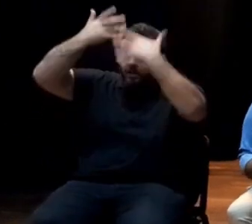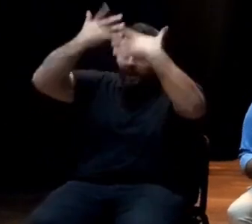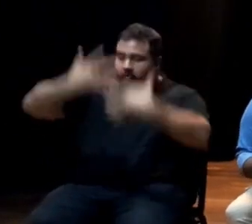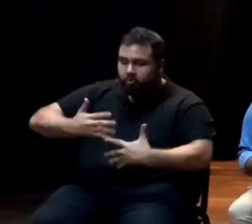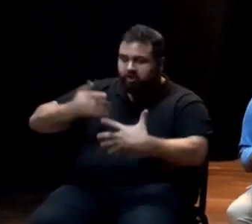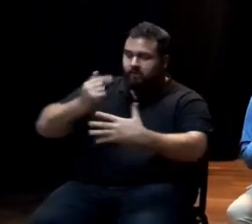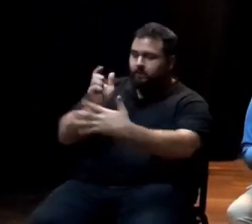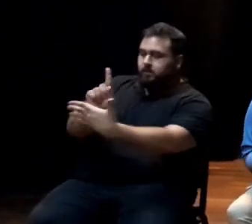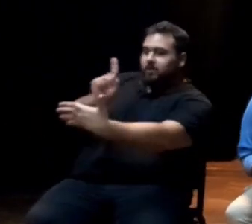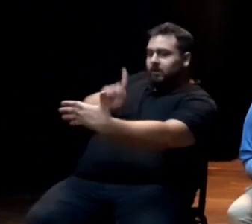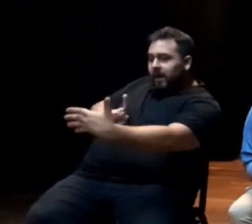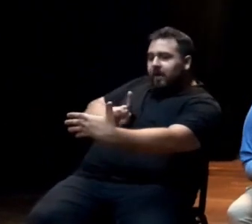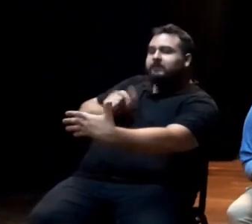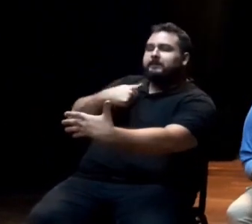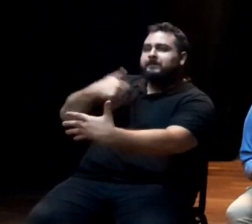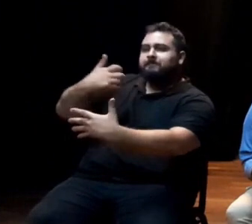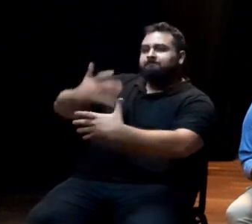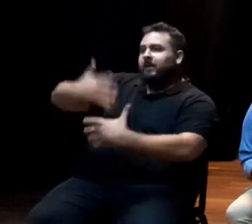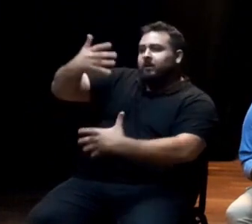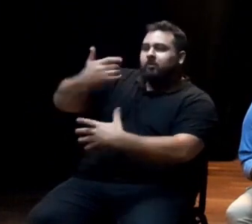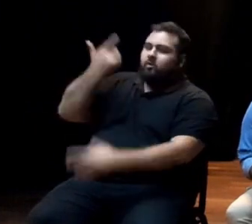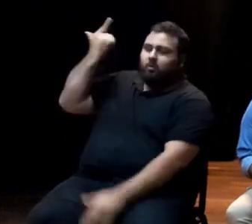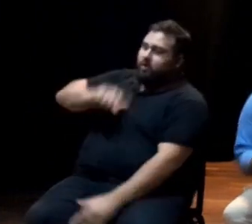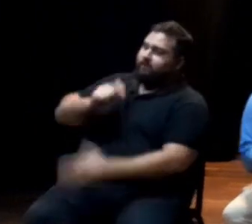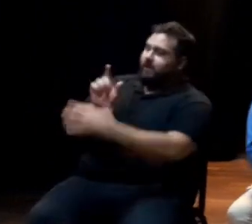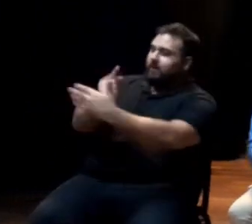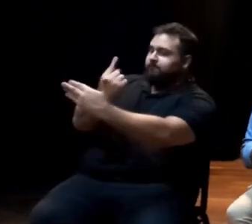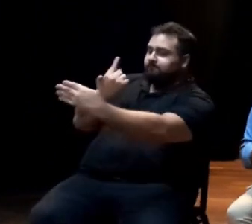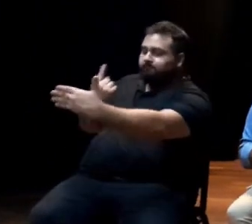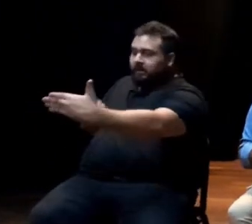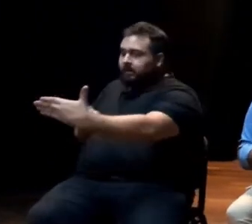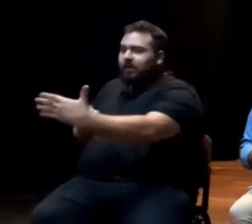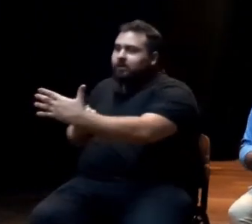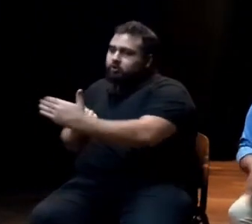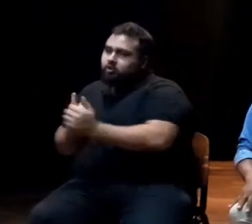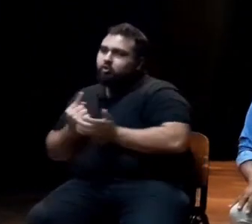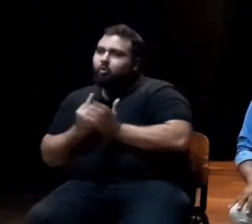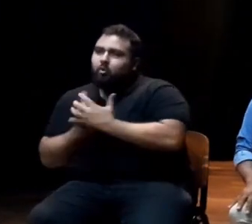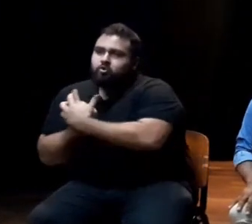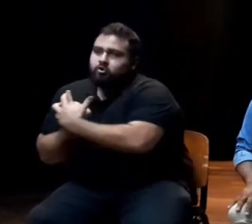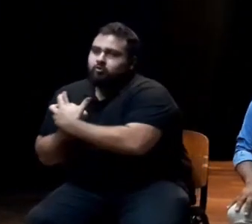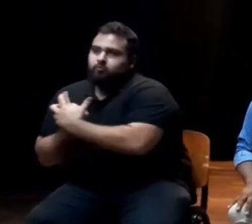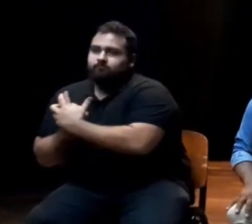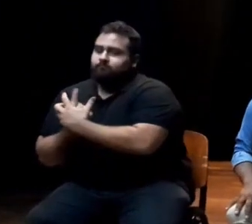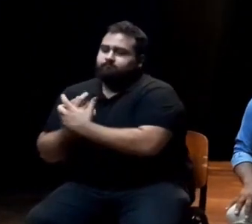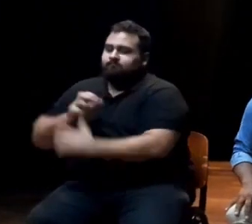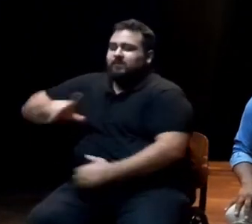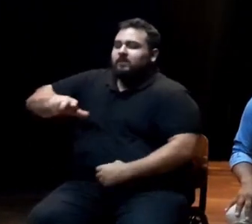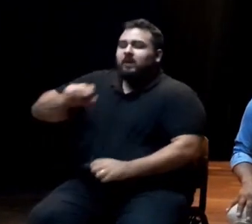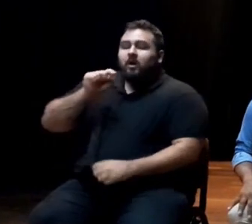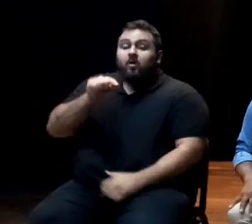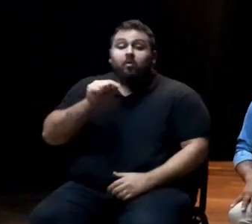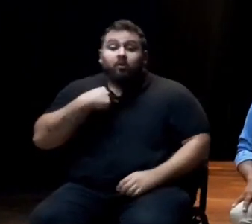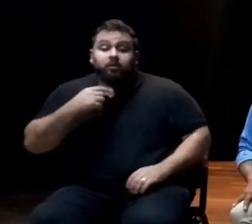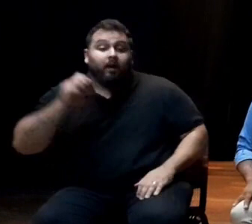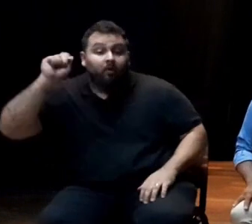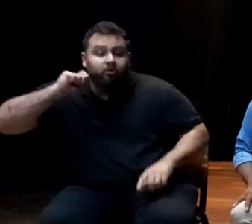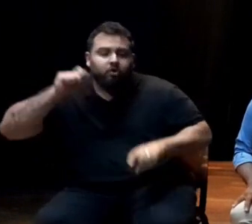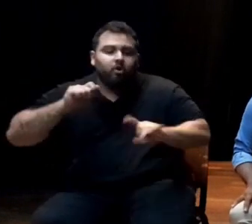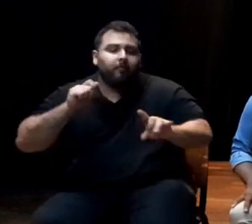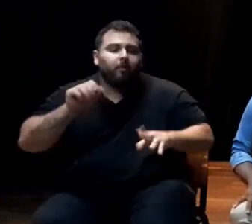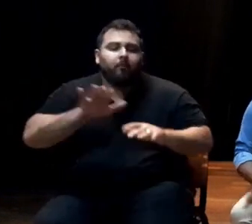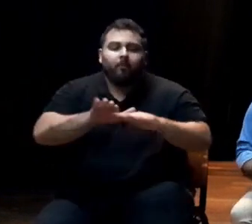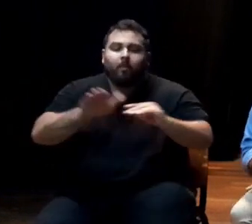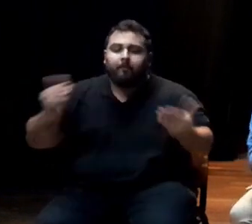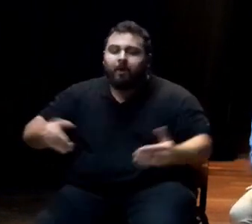da cortina. Eu não consigo ficar atrás da cortina. Isso quando não fala assim, não, o palco é só pro ator, você pode ficar ali